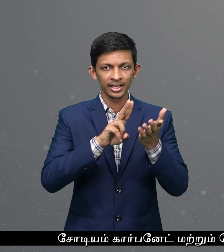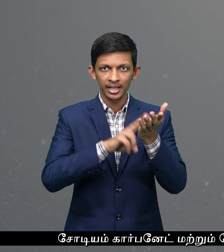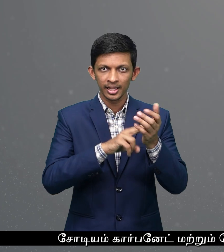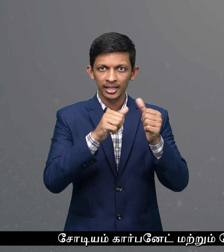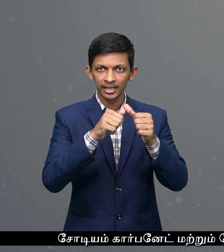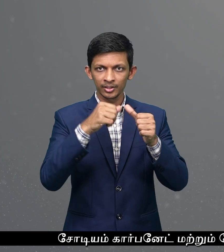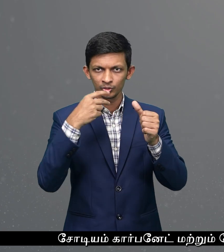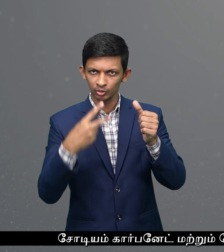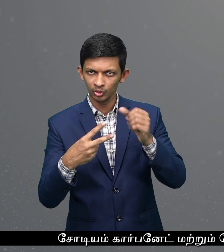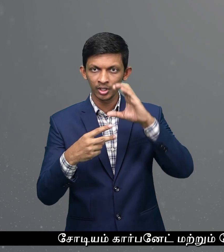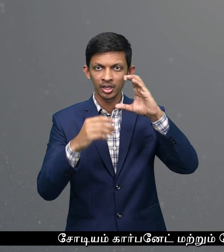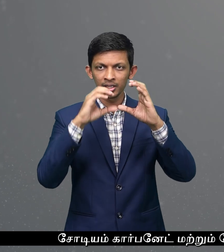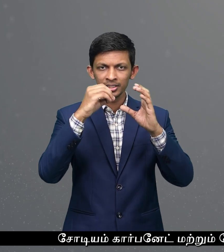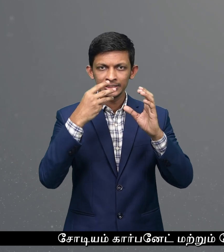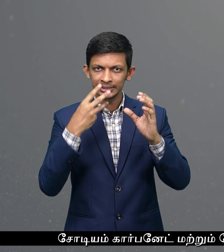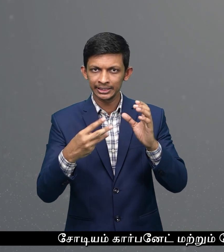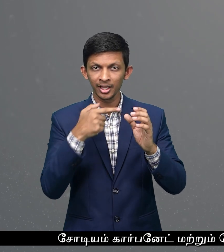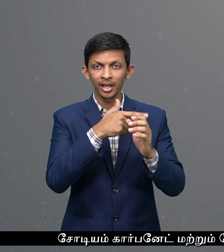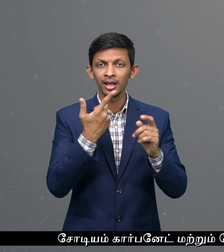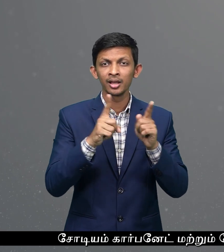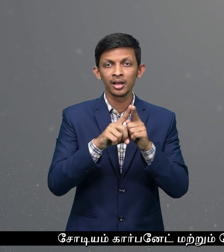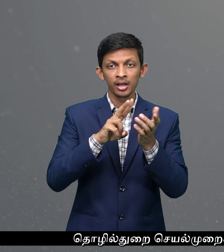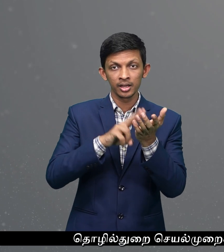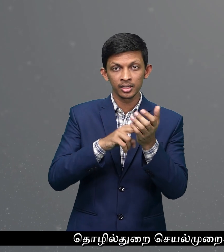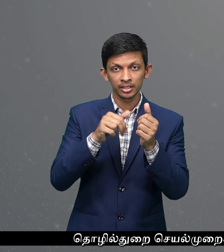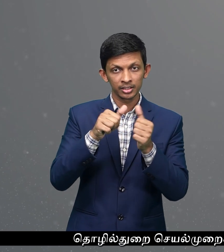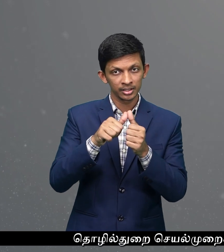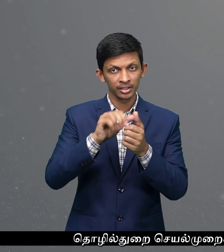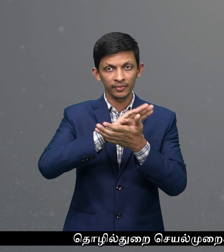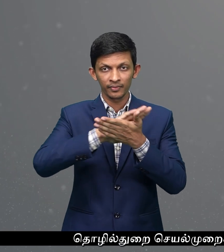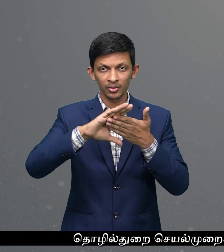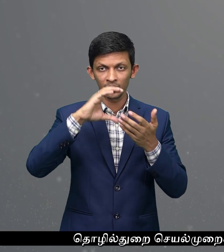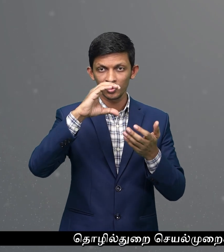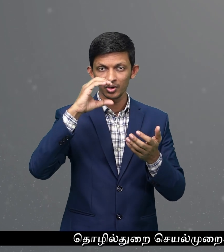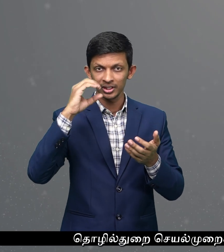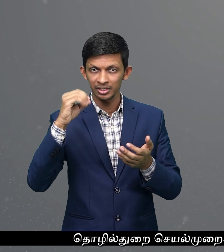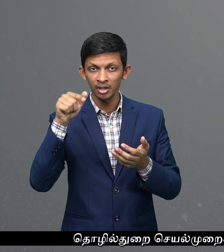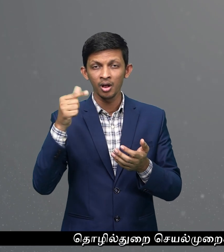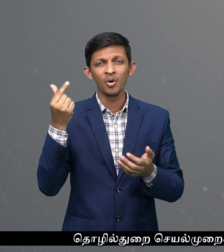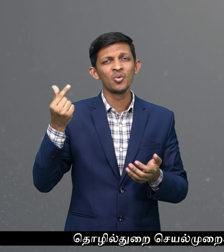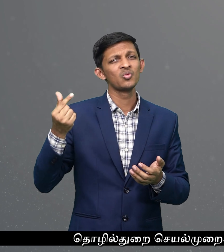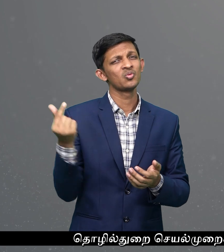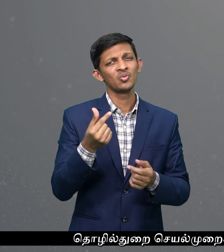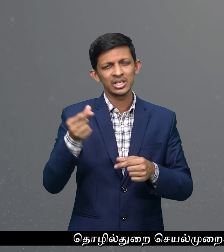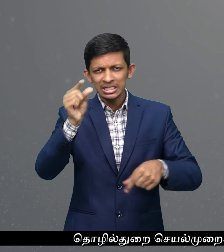சோடியம் கார்பனேட் மற்றும் சோடியம் ஹைட்ரஜன் கார்பனேட் பல தொழில்துறை செயல்முறைகளுக்கு பயனுள்ள ரசாயனங்கள்.